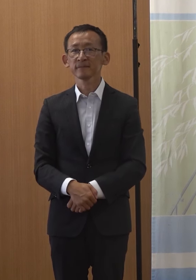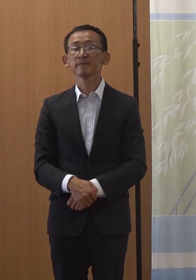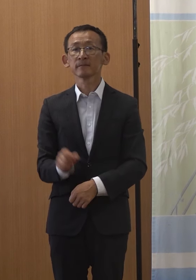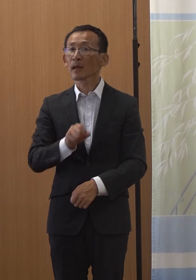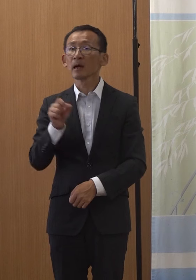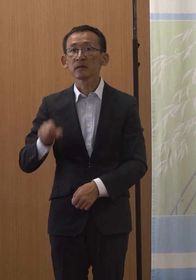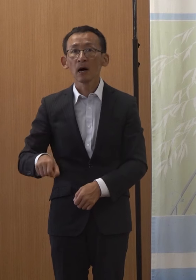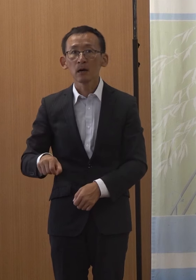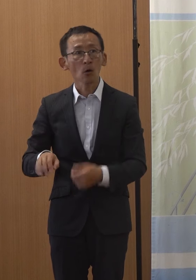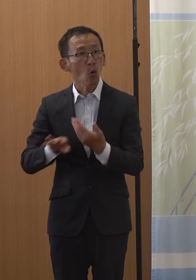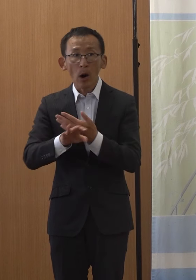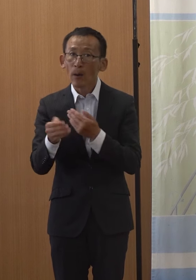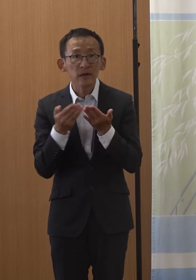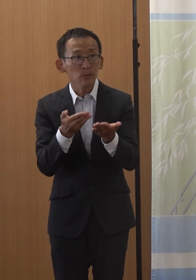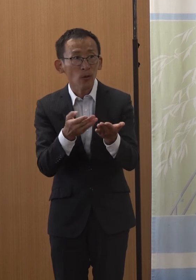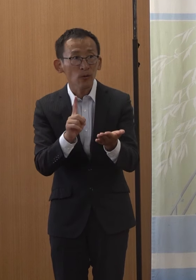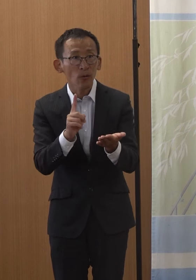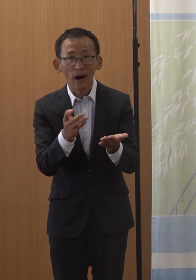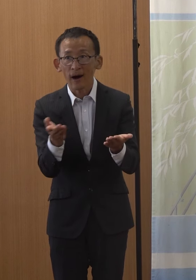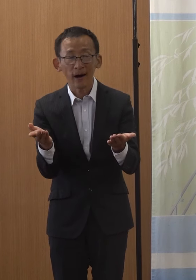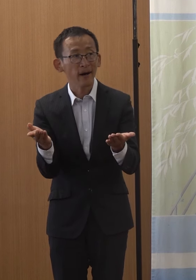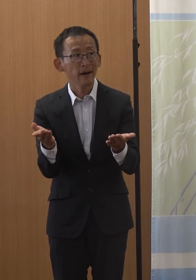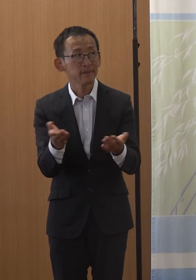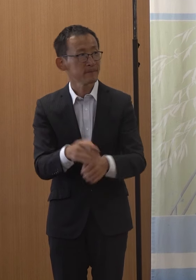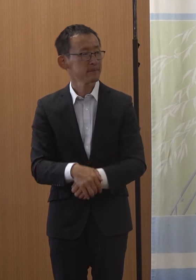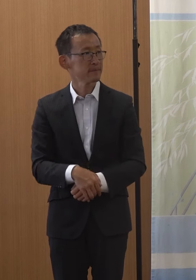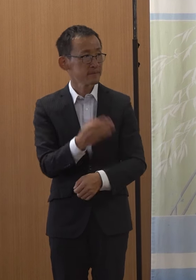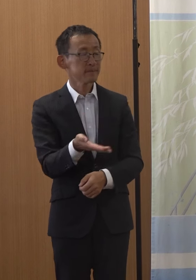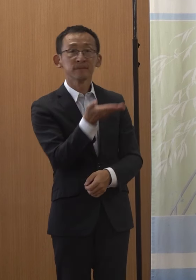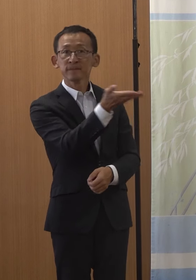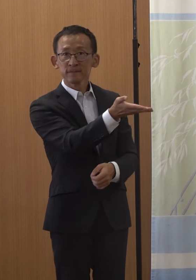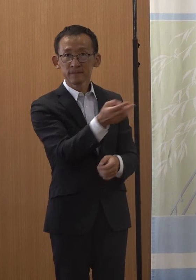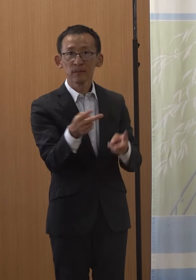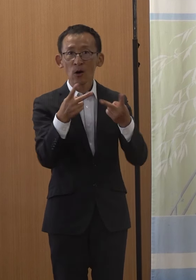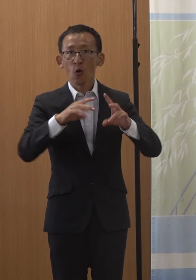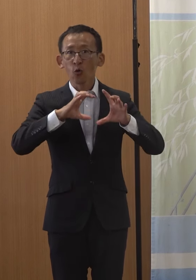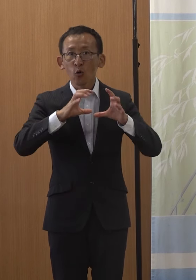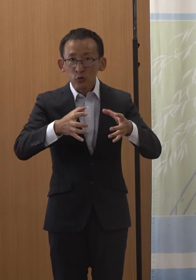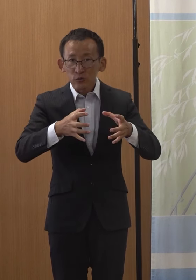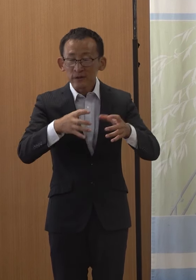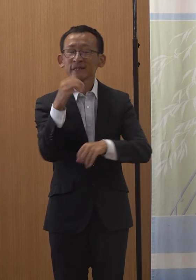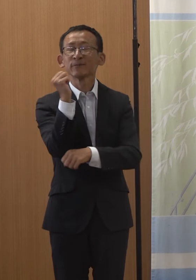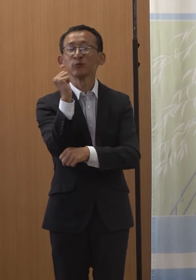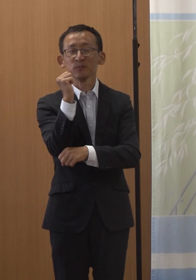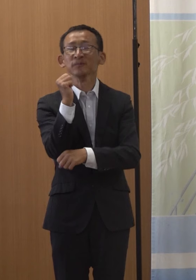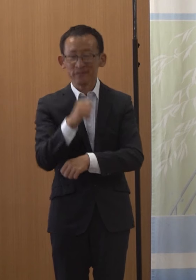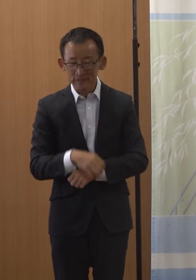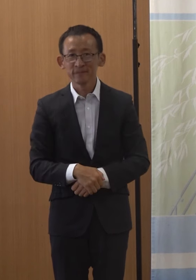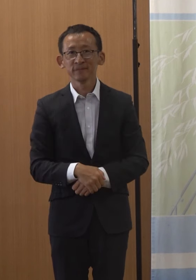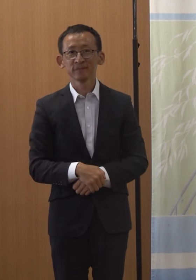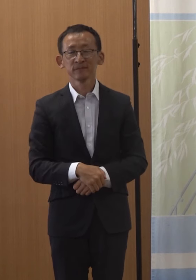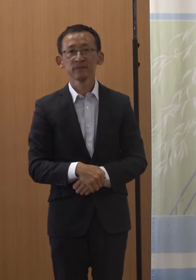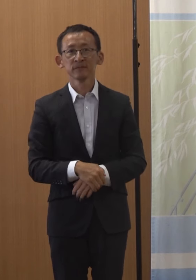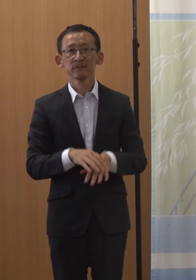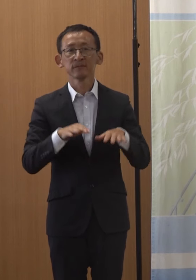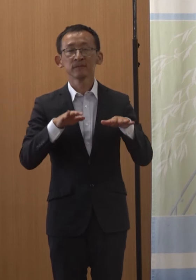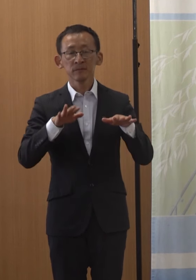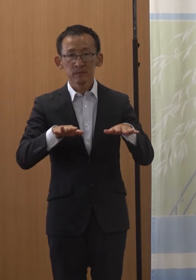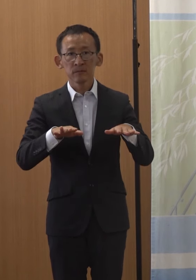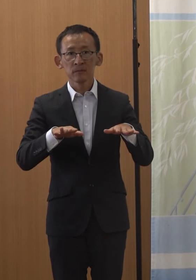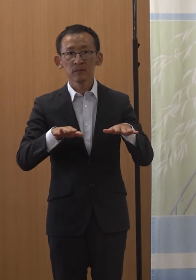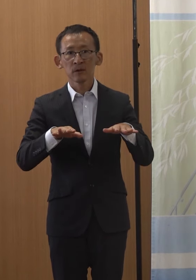その他質問ございますでしょうか。 すみません、国支部の作品しております。今日は能登新宿の準備協議会がありま